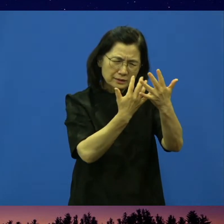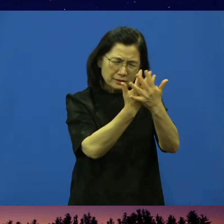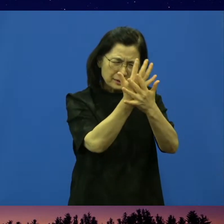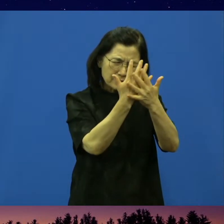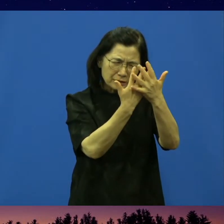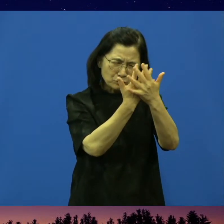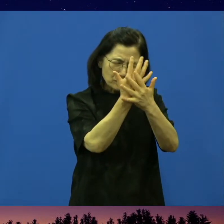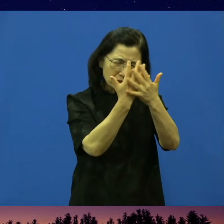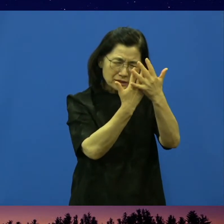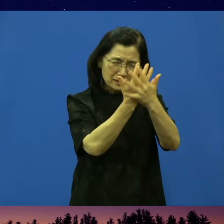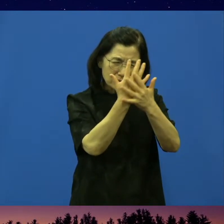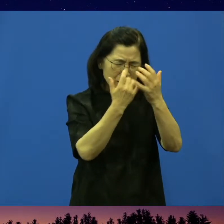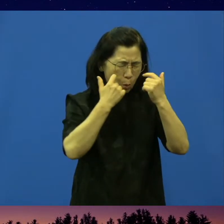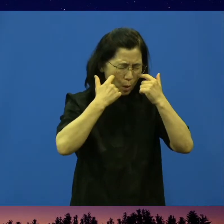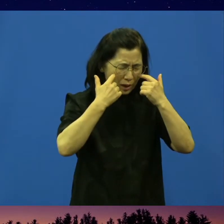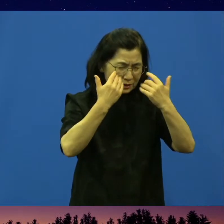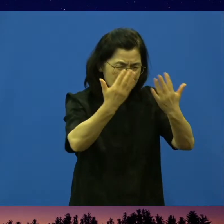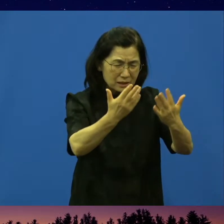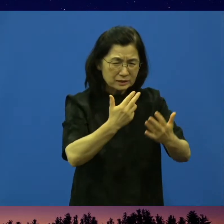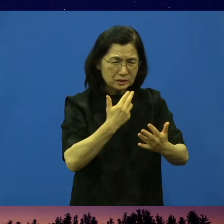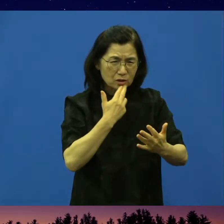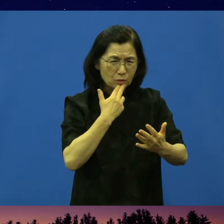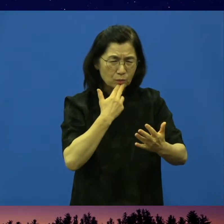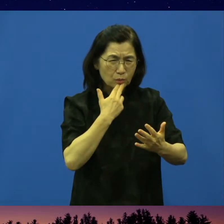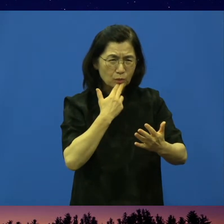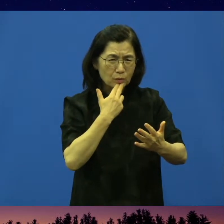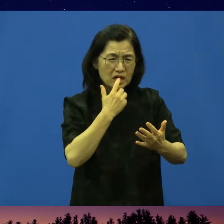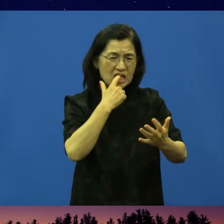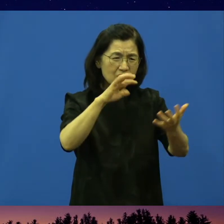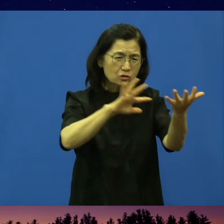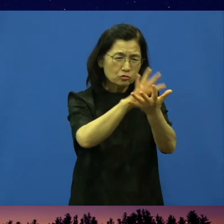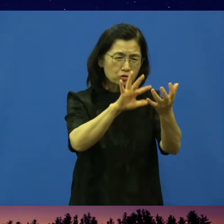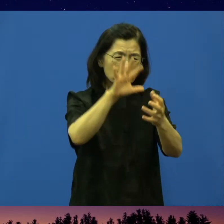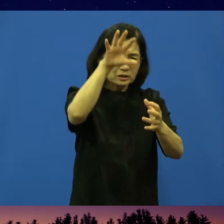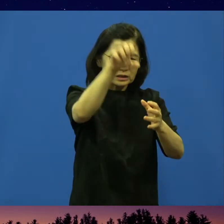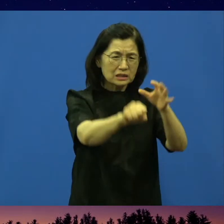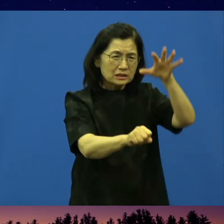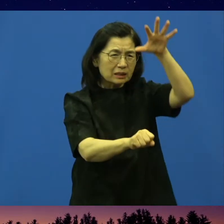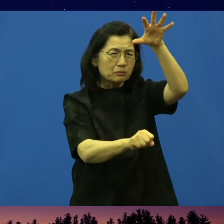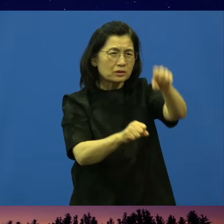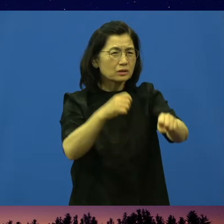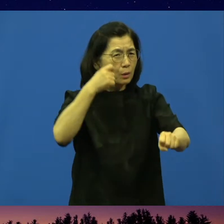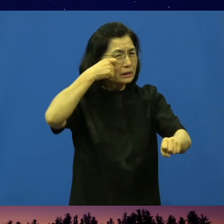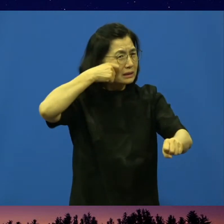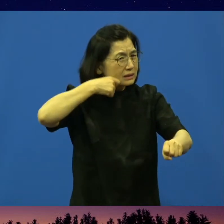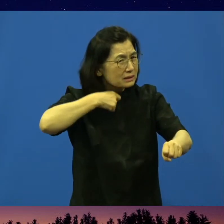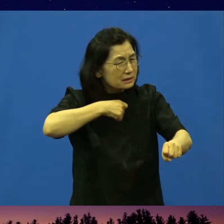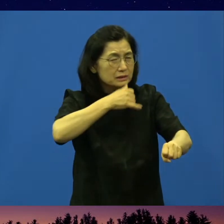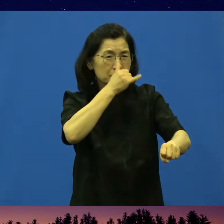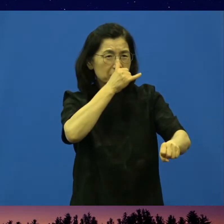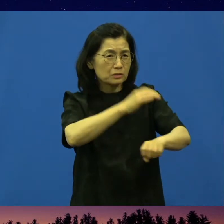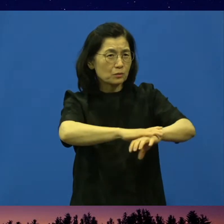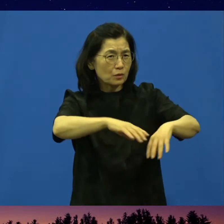잡는 것 같아요. 가끔 이 사람 흥황된 소리 하고 있는 거 아닌가라고 오해를 받을 때가